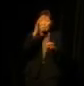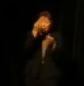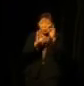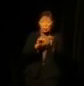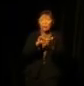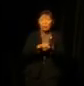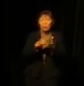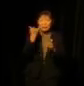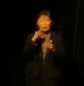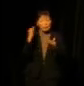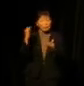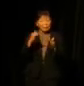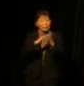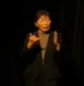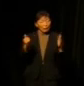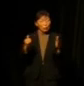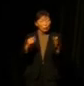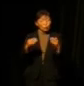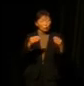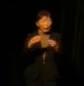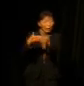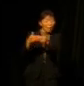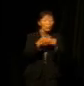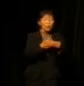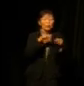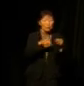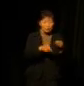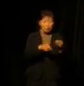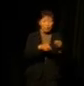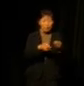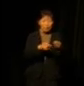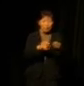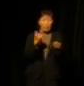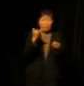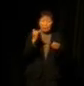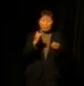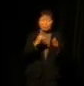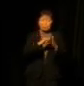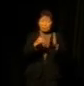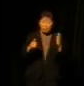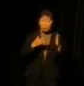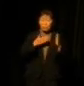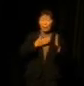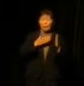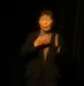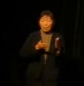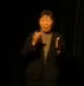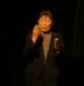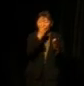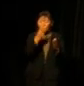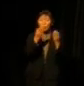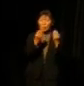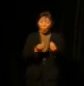来て、担任が家族の一員であることを確認して、引き渡しすれば、一安心というね、考えが崩れ